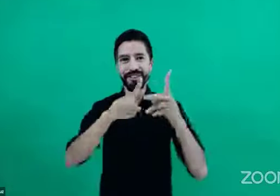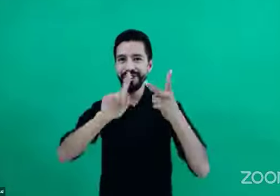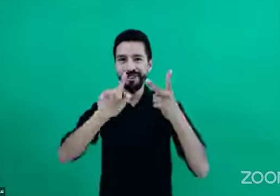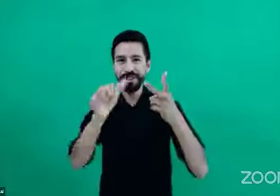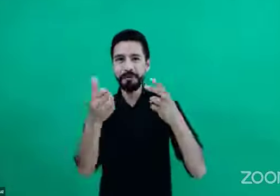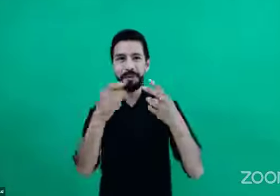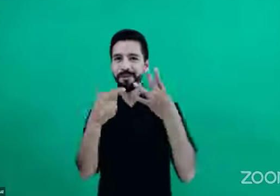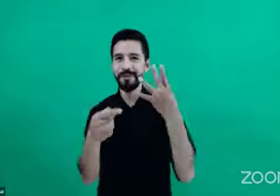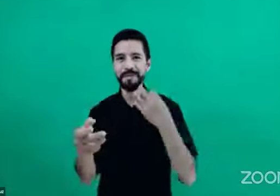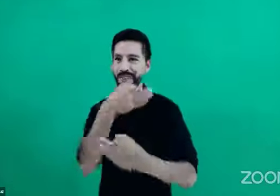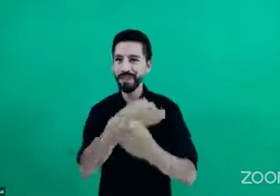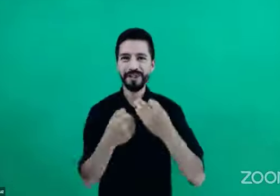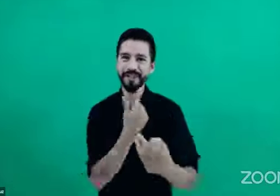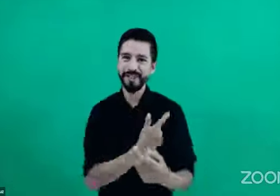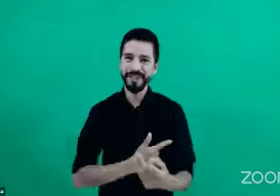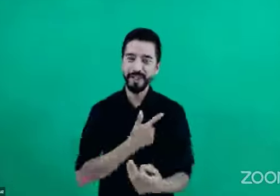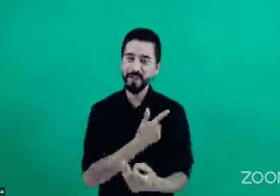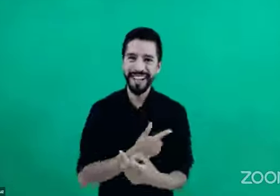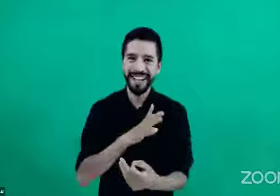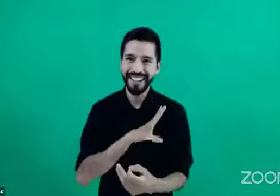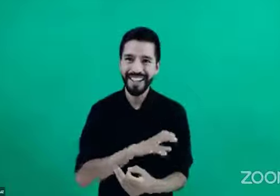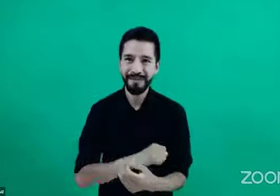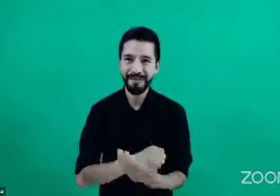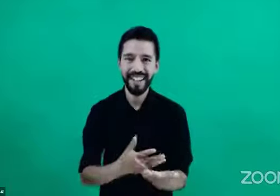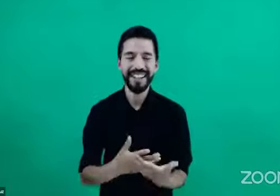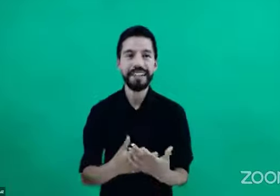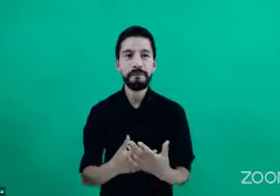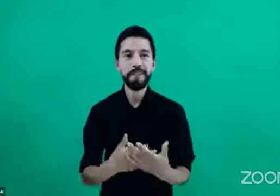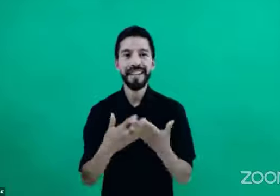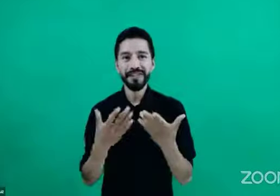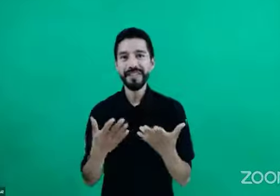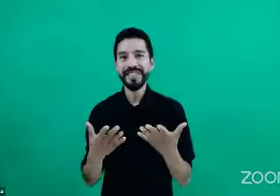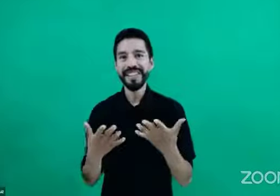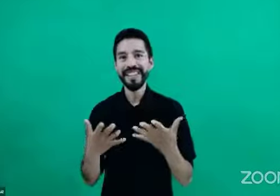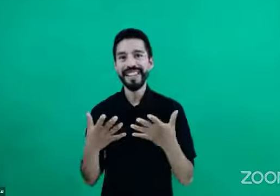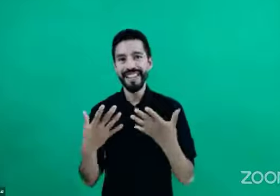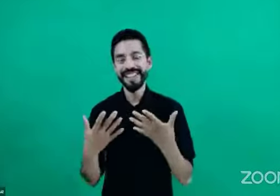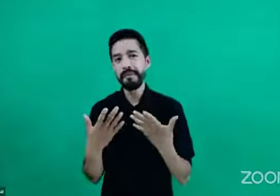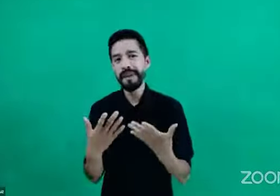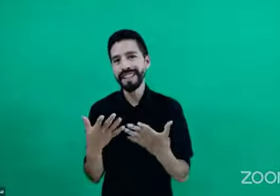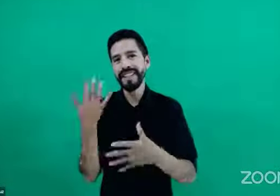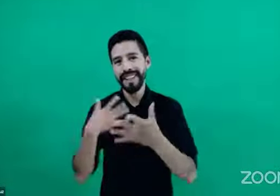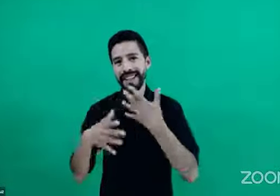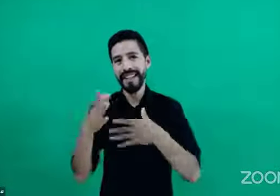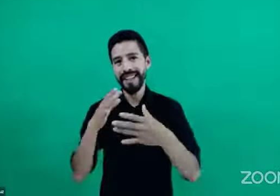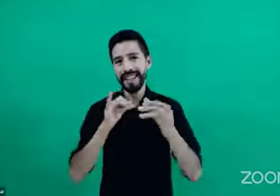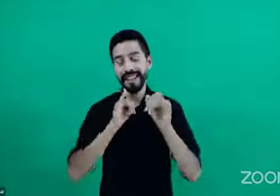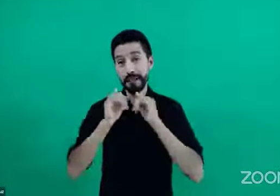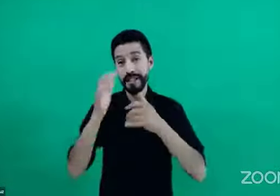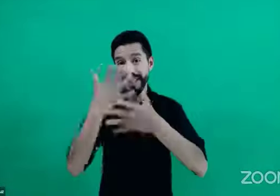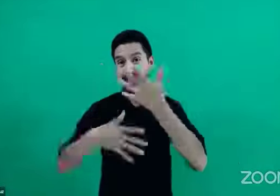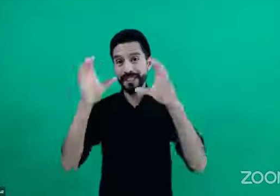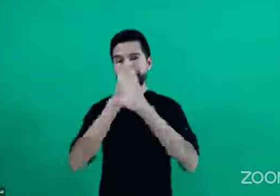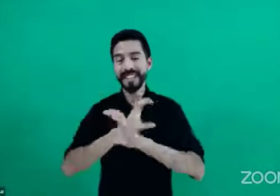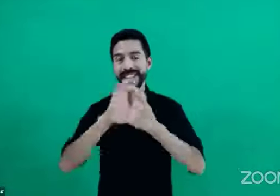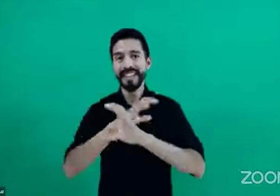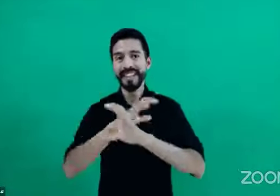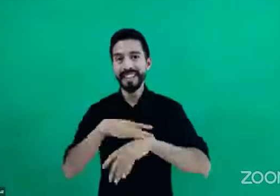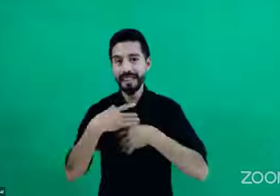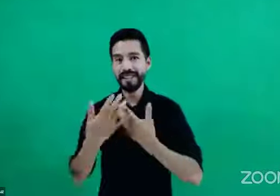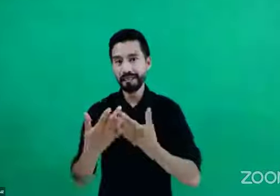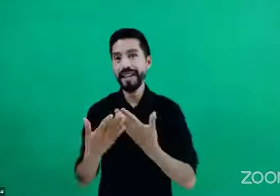género u otro, pero a todos nos encanta la música. Entonces, esta parte de interpretar